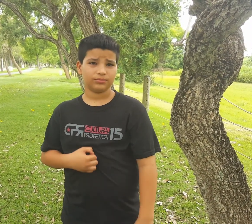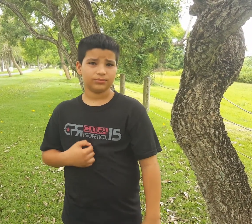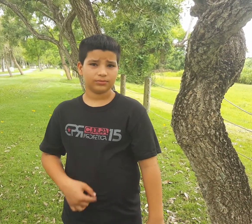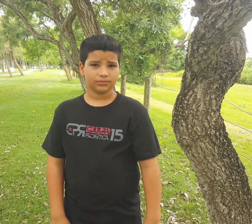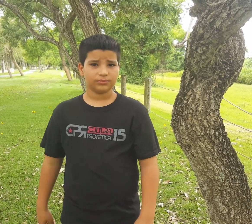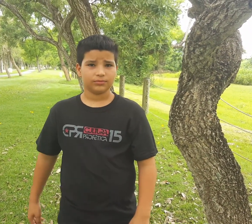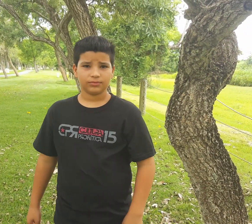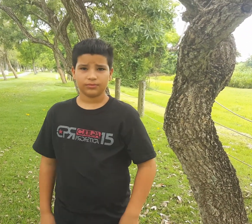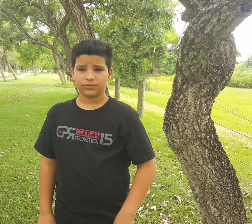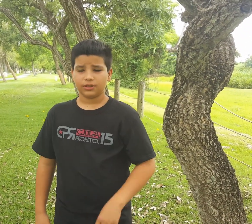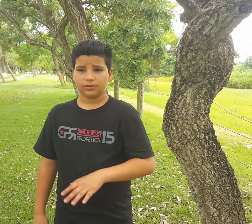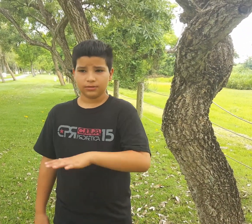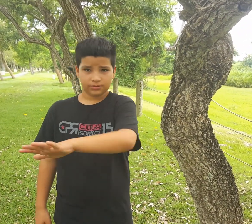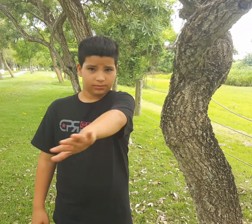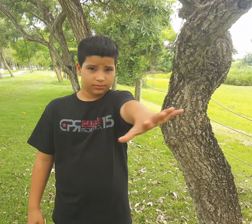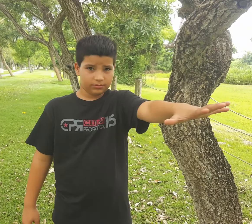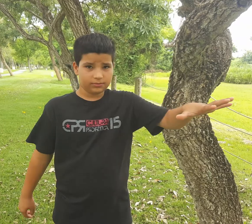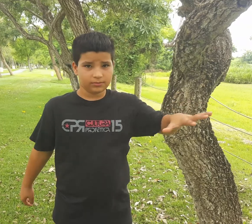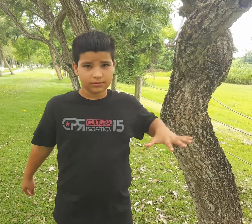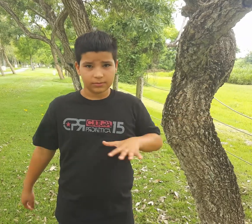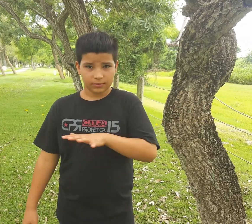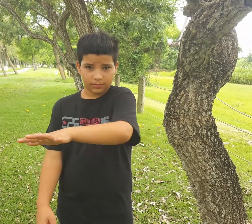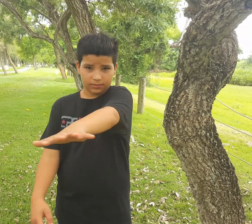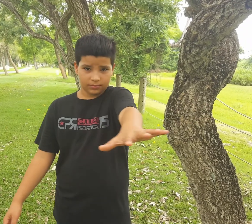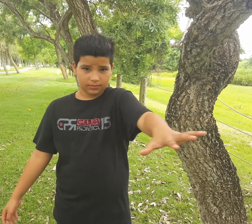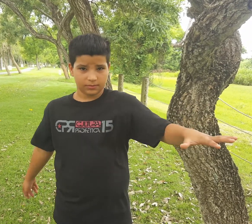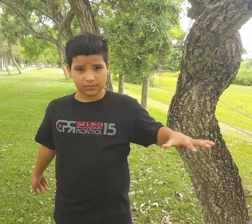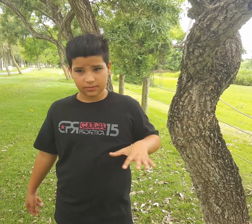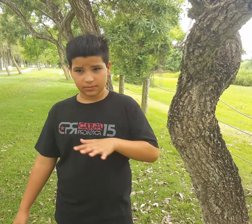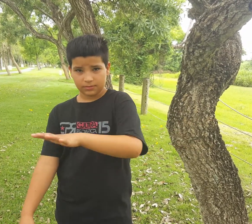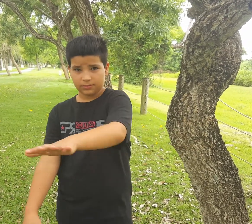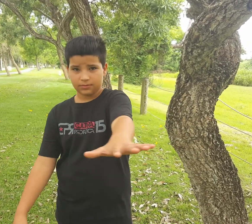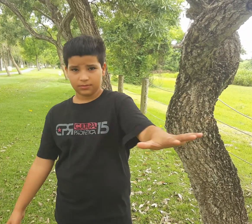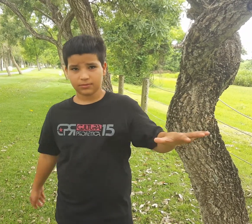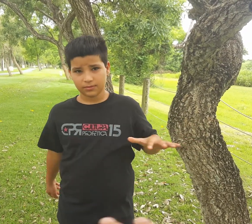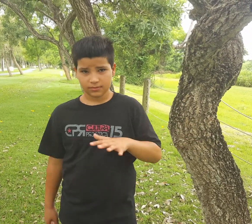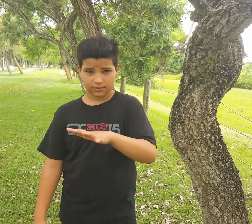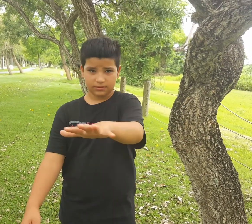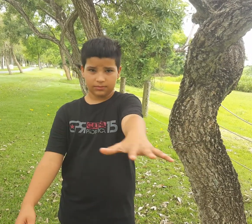Son cuatro. Ok, ¿cuál es la primera? Ah, porque es un área abierta, un espacio, ok.